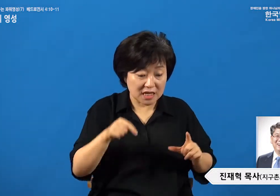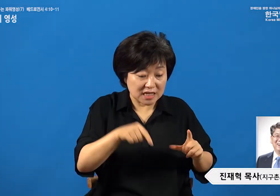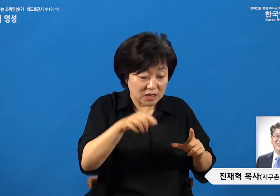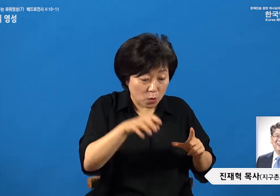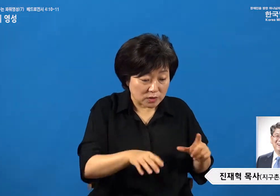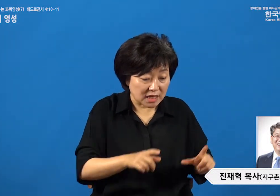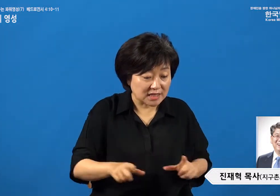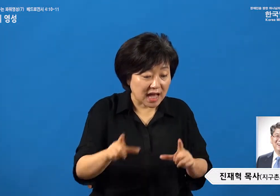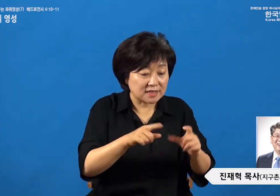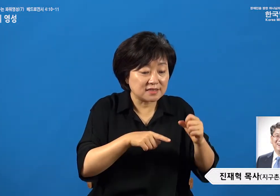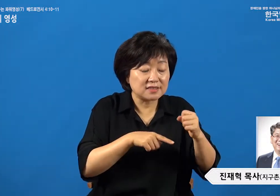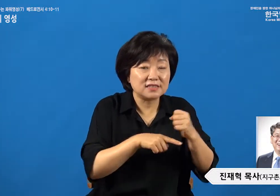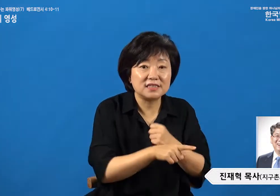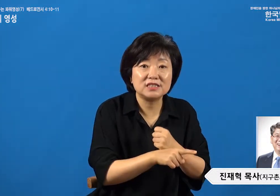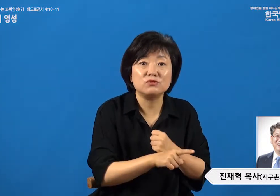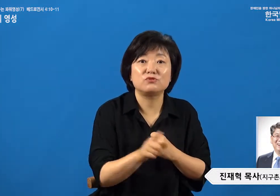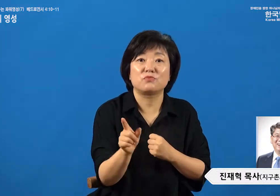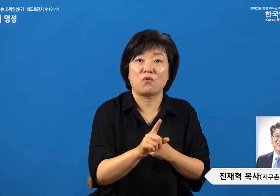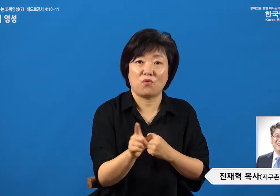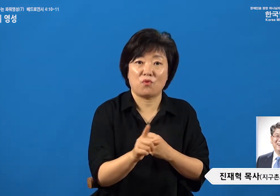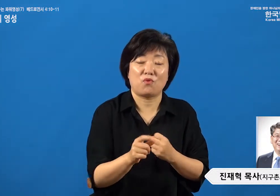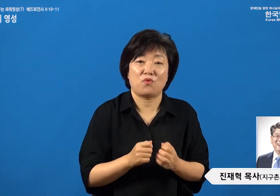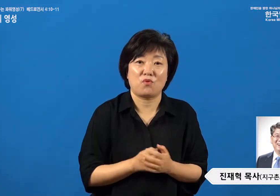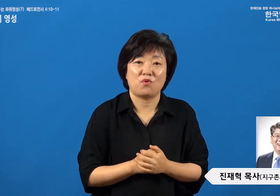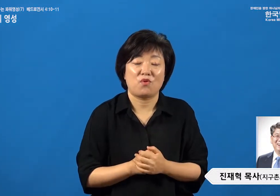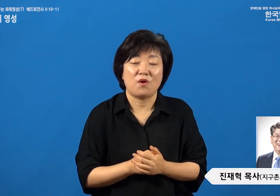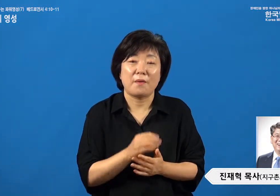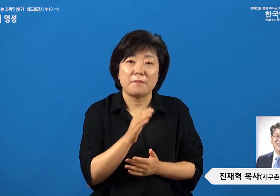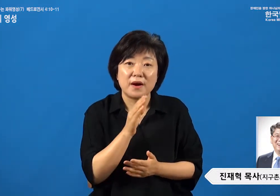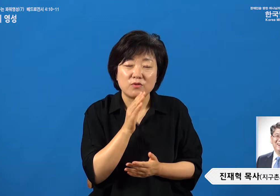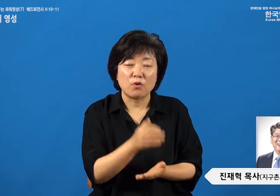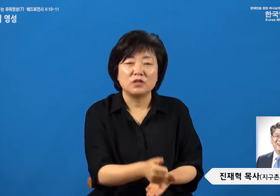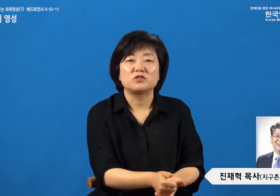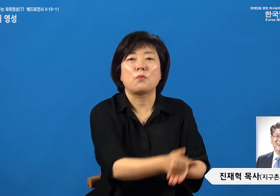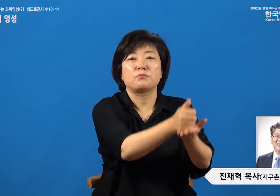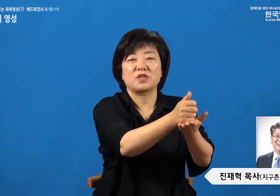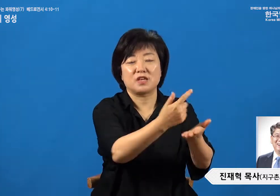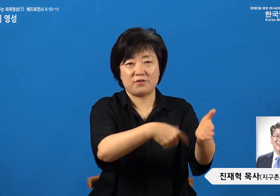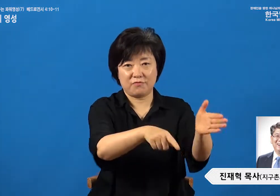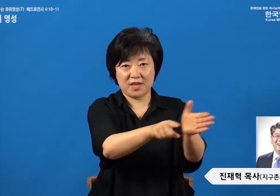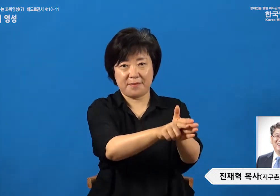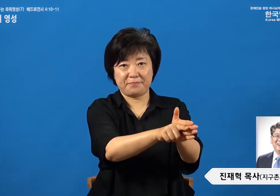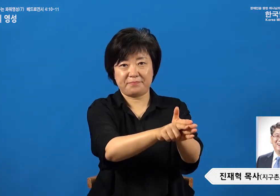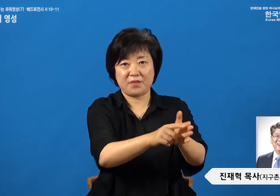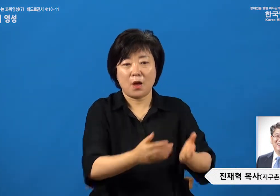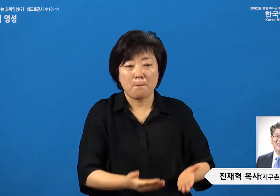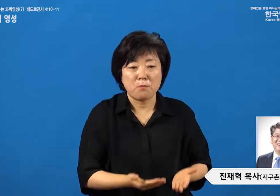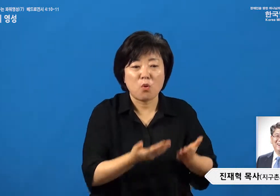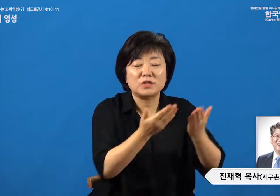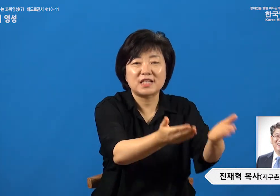땅에 머무는 삶의 의미 있는 이유, 바로 섬기기 위함